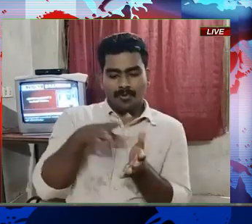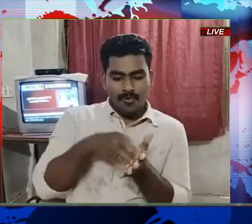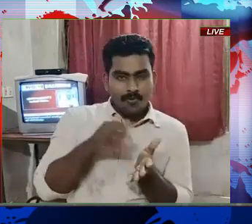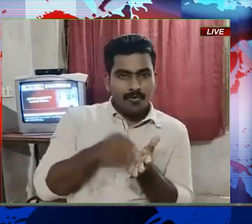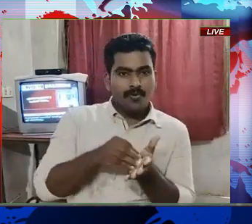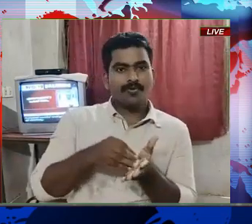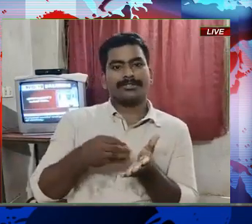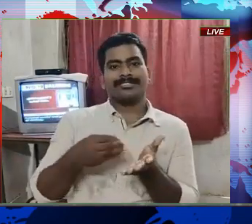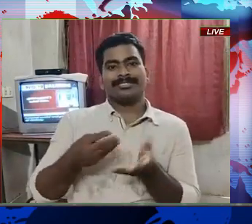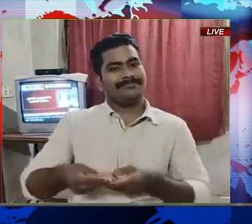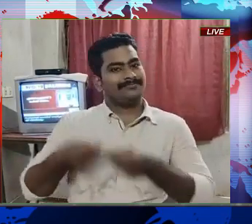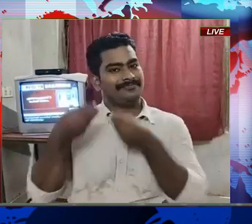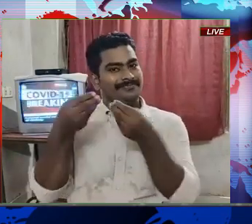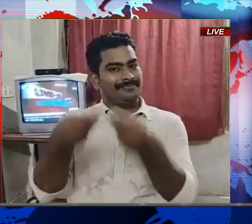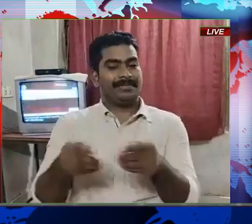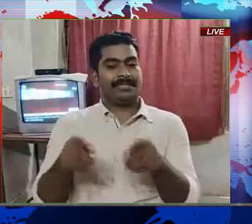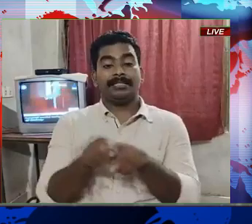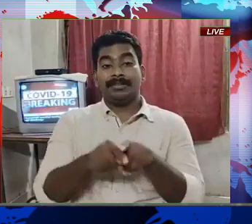ചികിത്സ